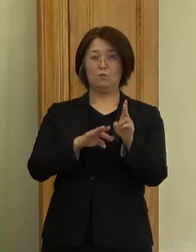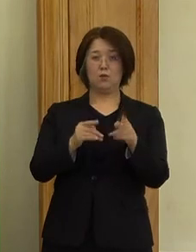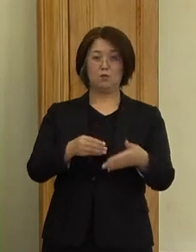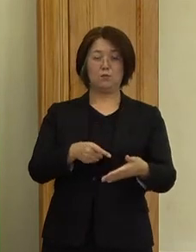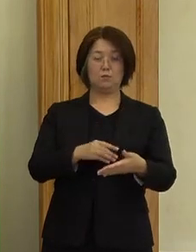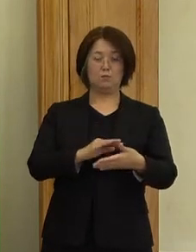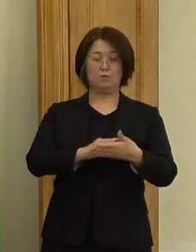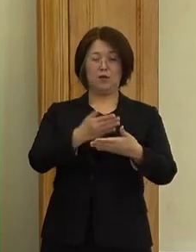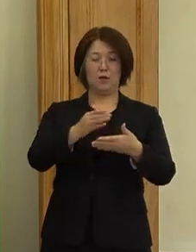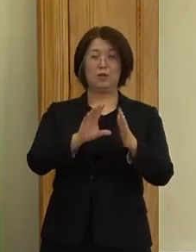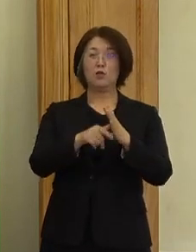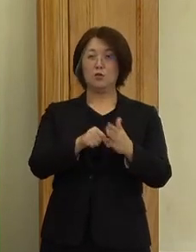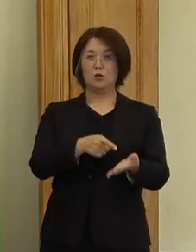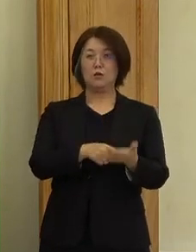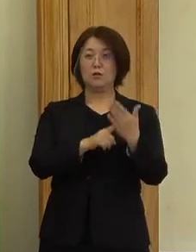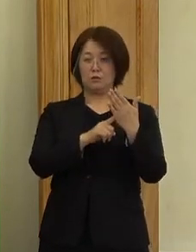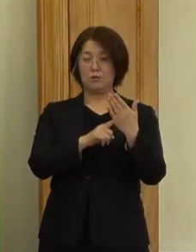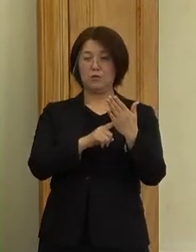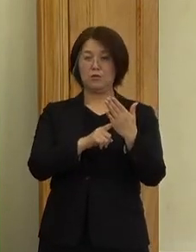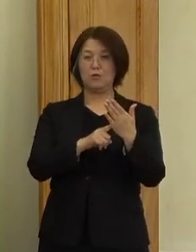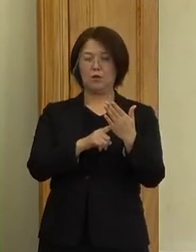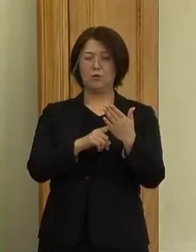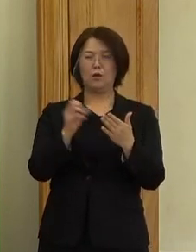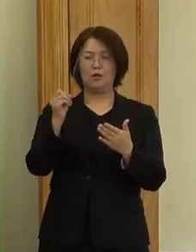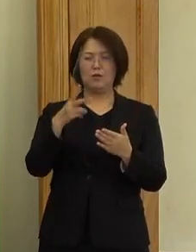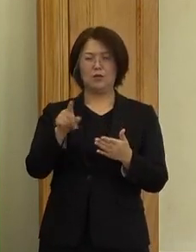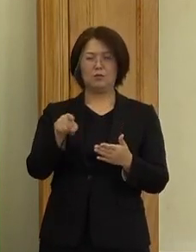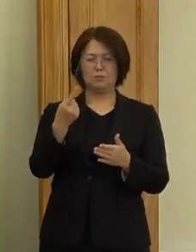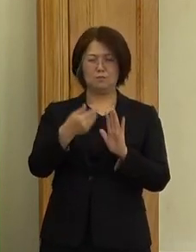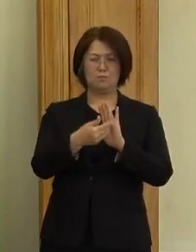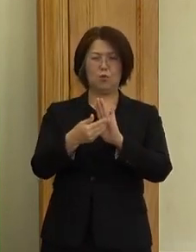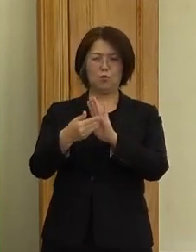という再発防止 の、その策を講じていく中で、